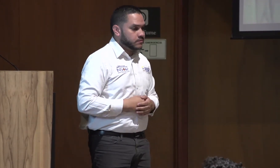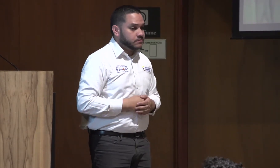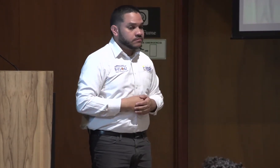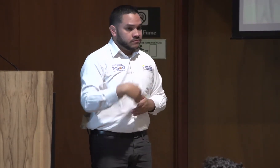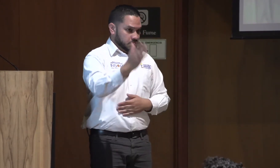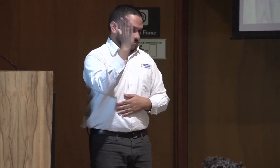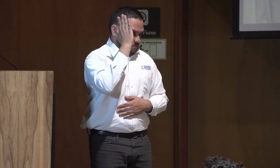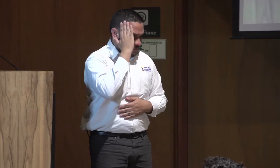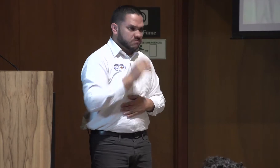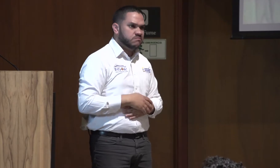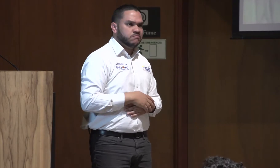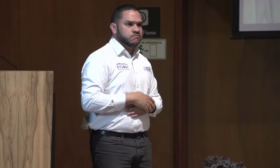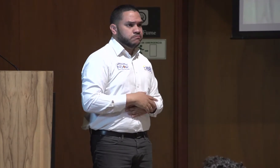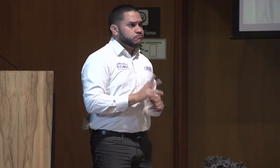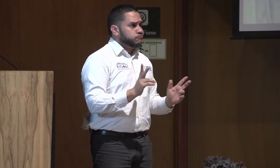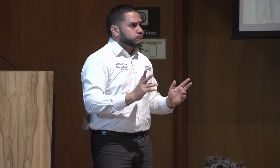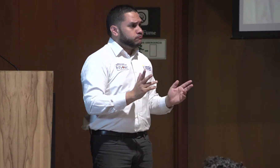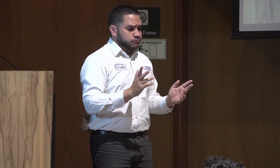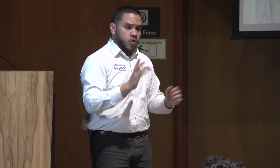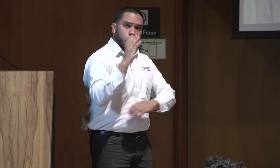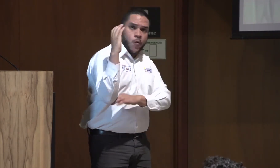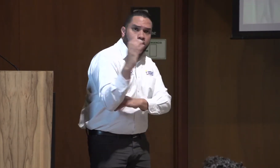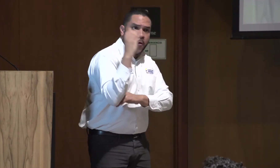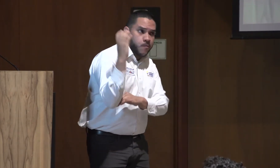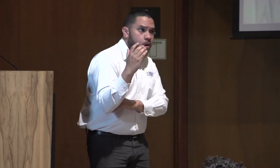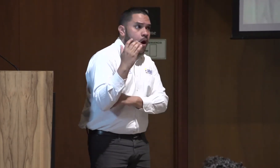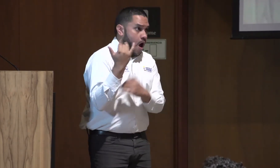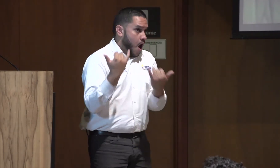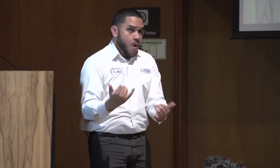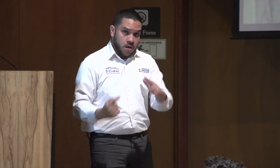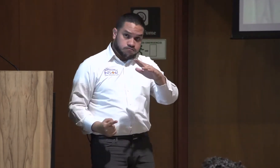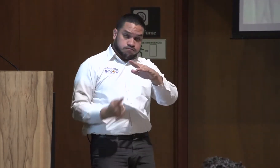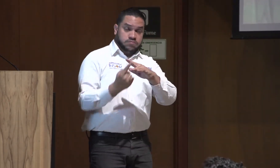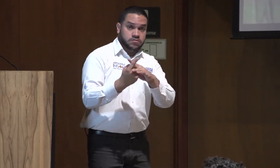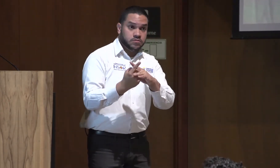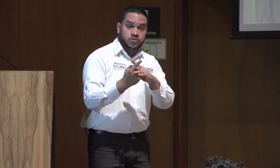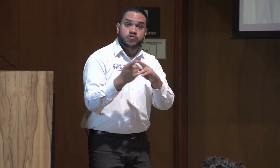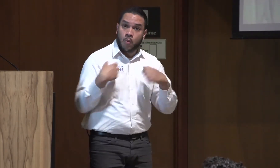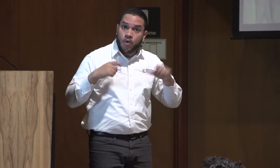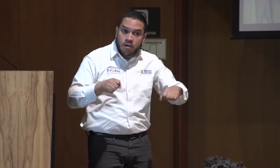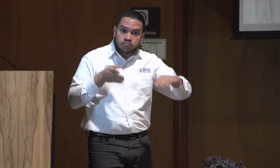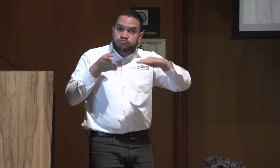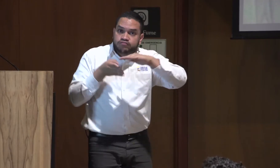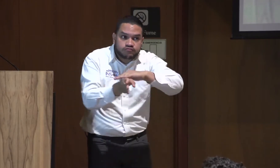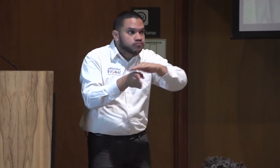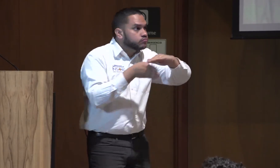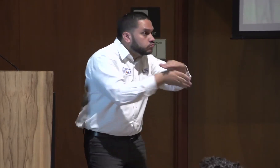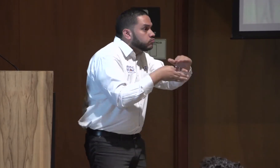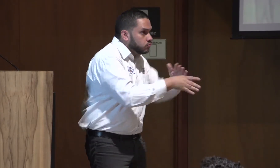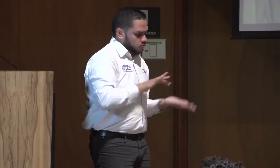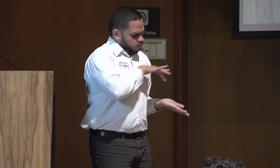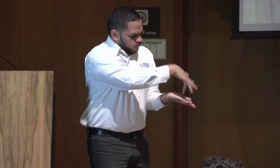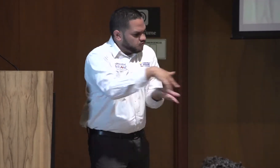de los aspectos que la vida de nuestro país está viviendo, ellos tendrán más participación. Además hay